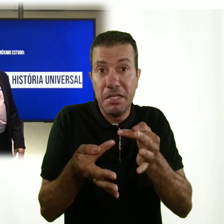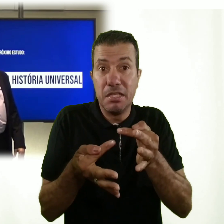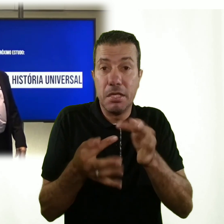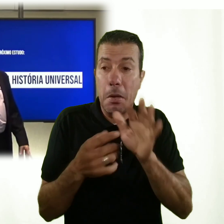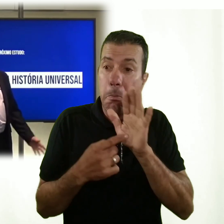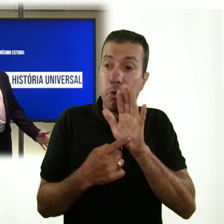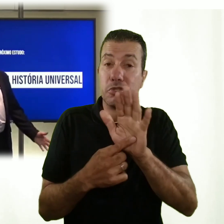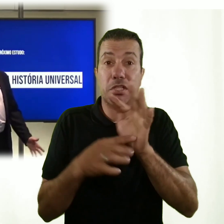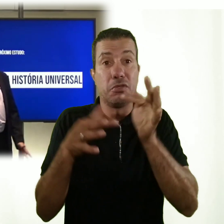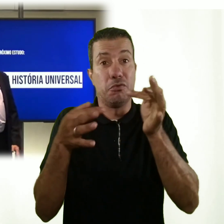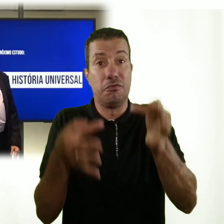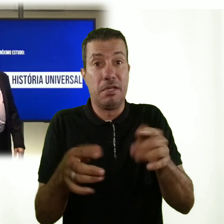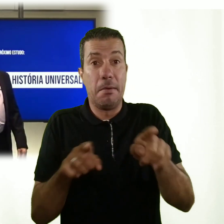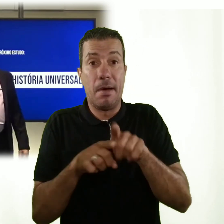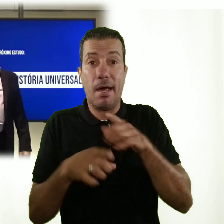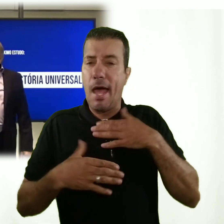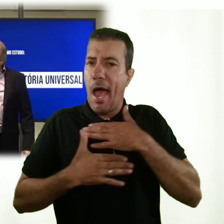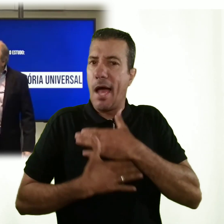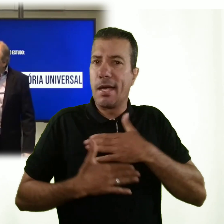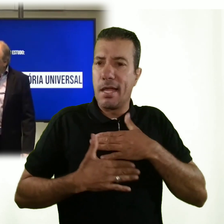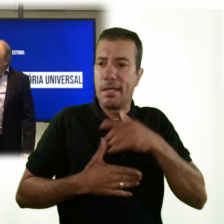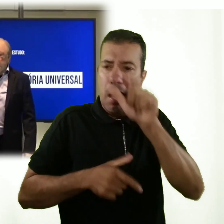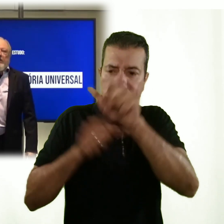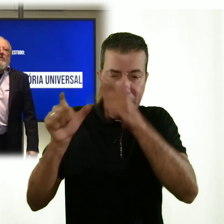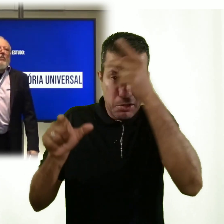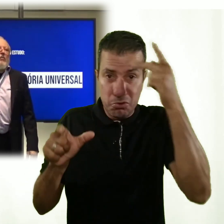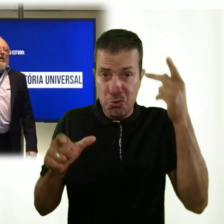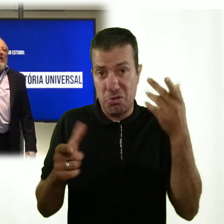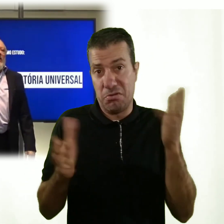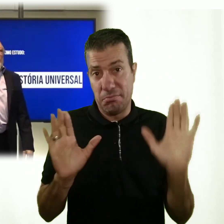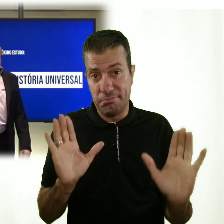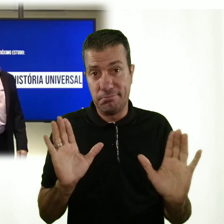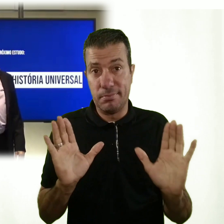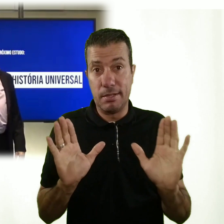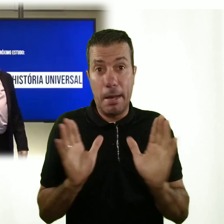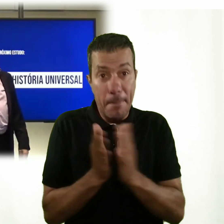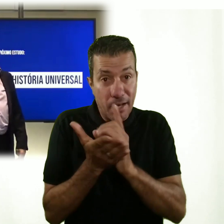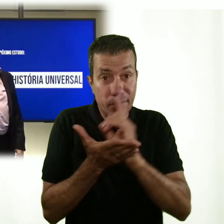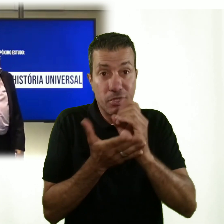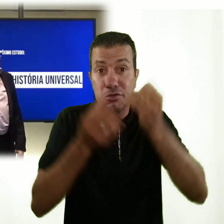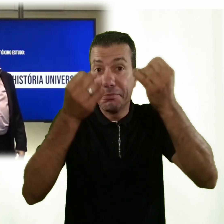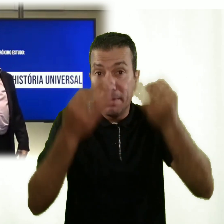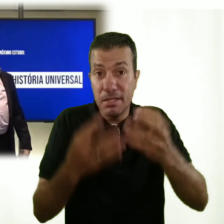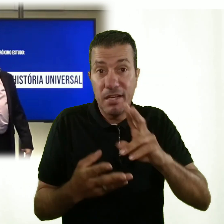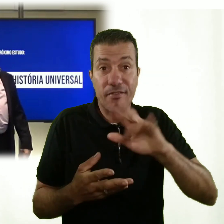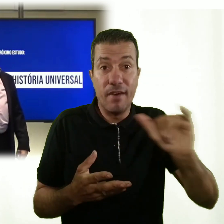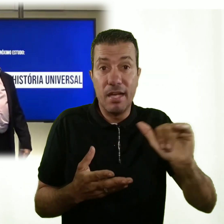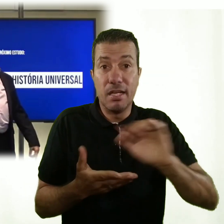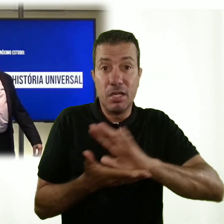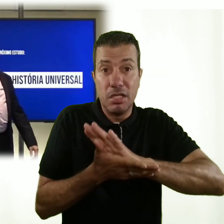final, para agradar todo mundo. Mas a Bíblia fala o que vai acontecer com esse mundo aqui. A Bíblia fala.